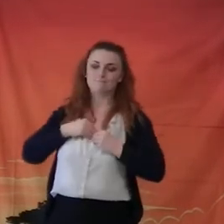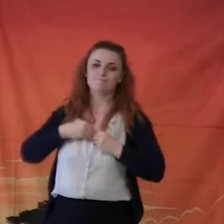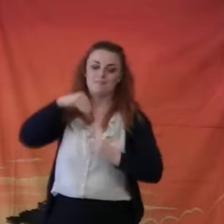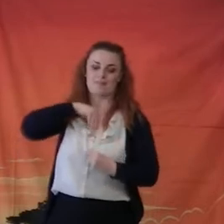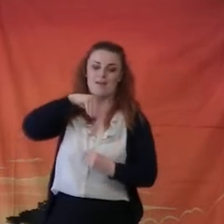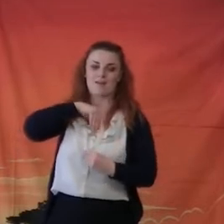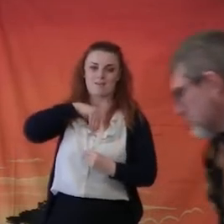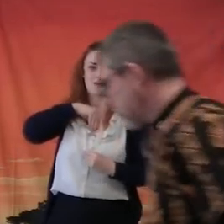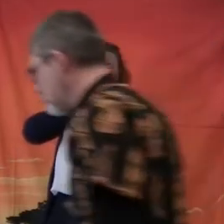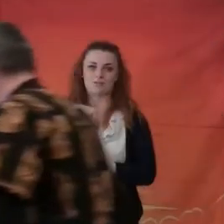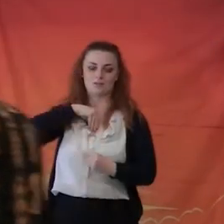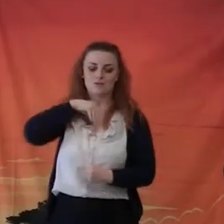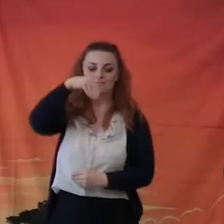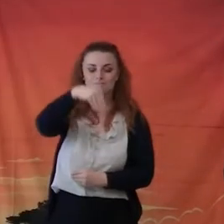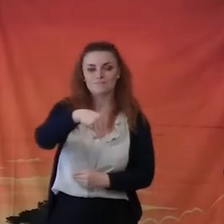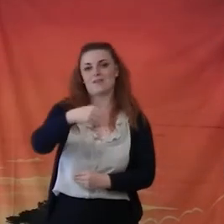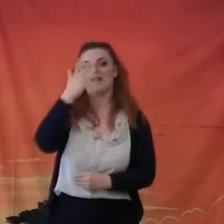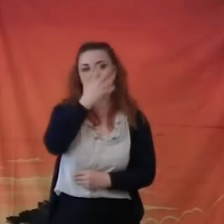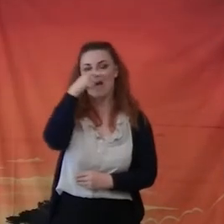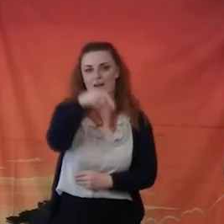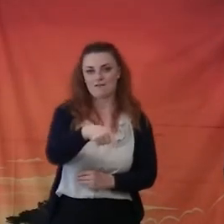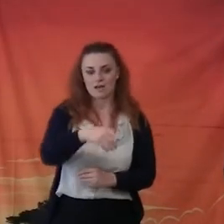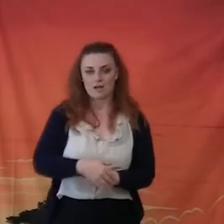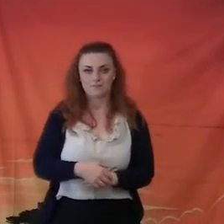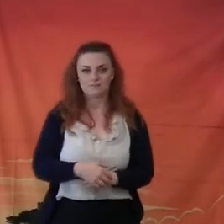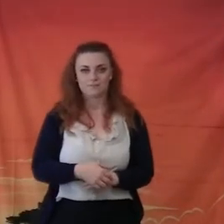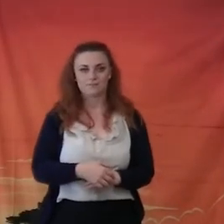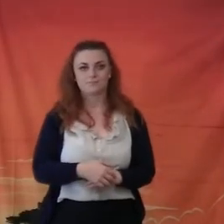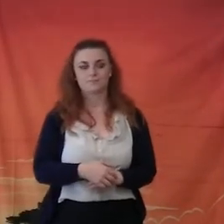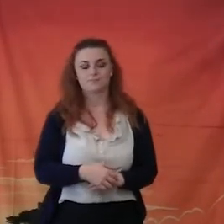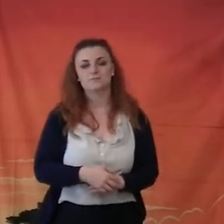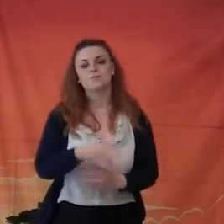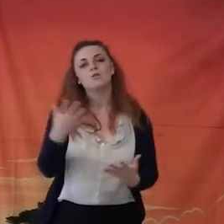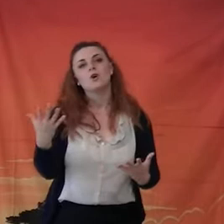vissuto lì è stato qualcosa di grande.